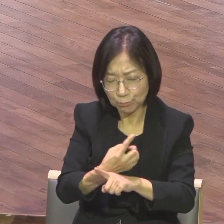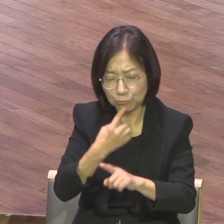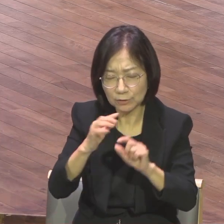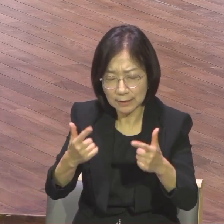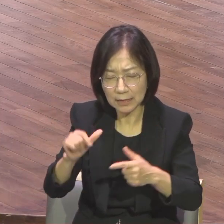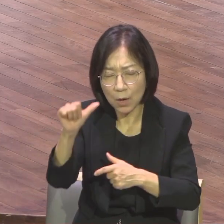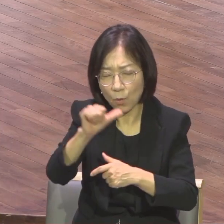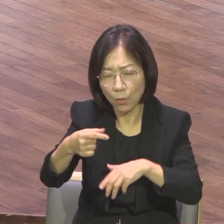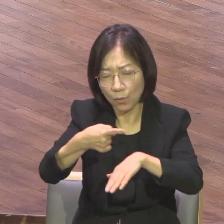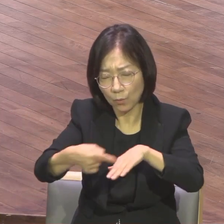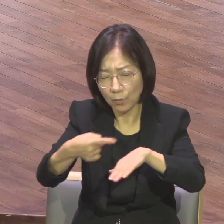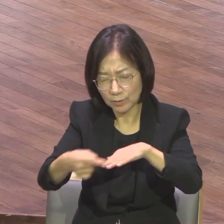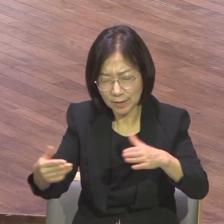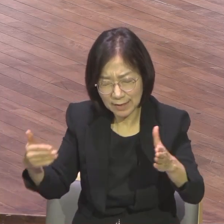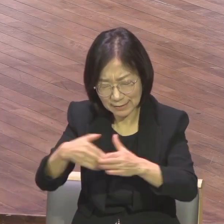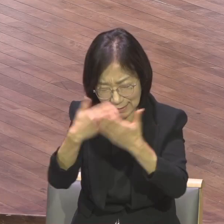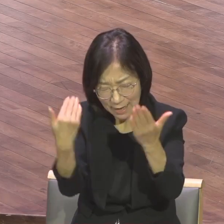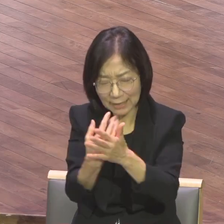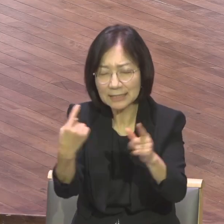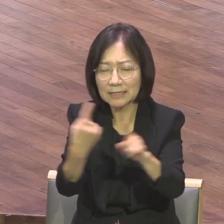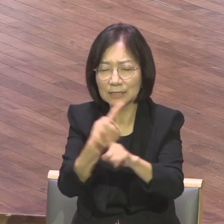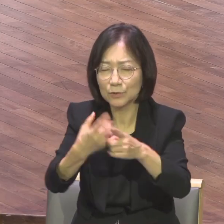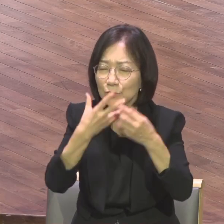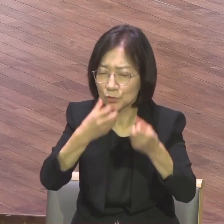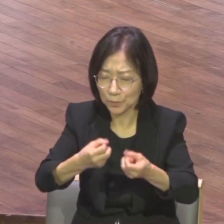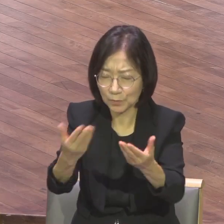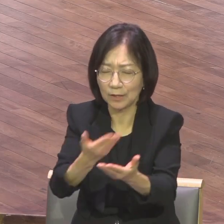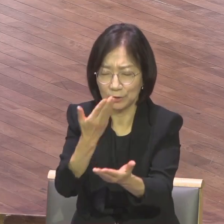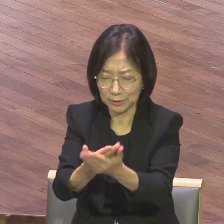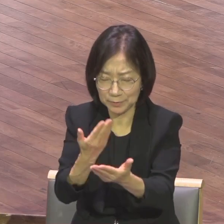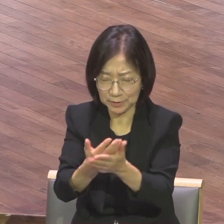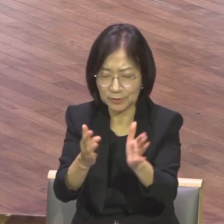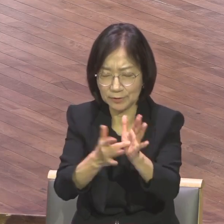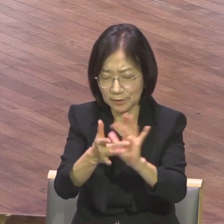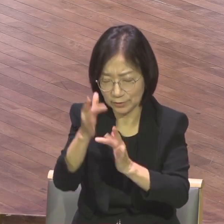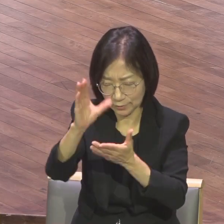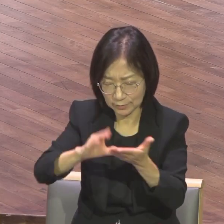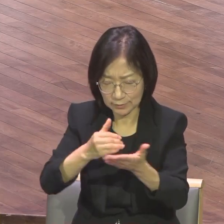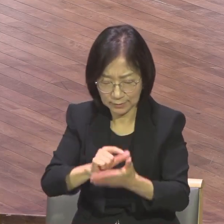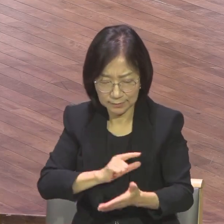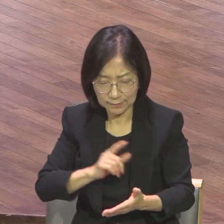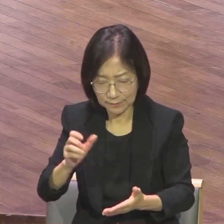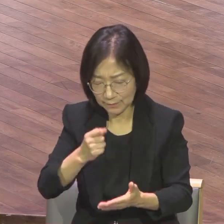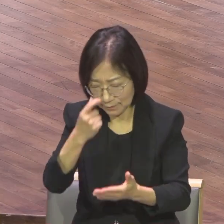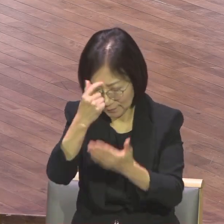주역들이 되게 도와 주옵소서. 예수의 이름 받들어 기도합니다. 아멘.